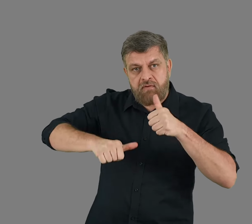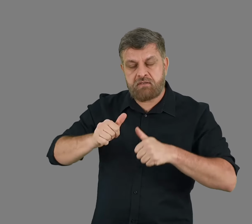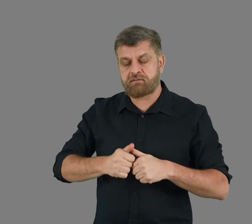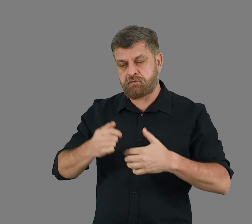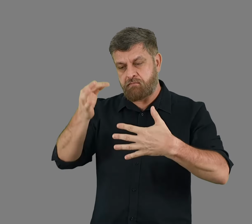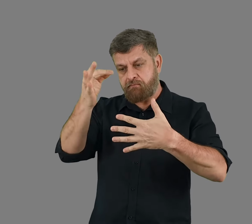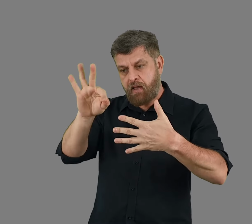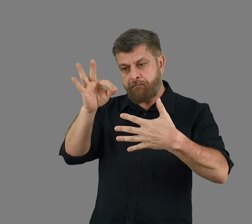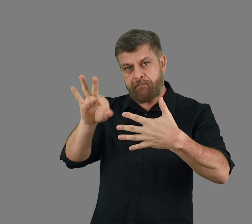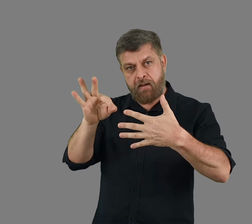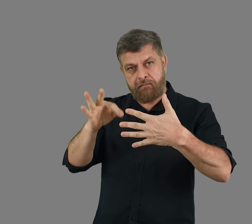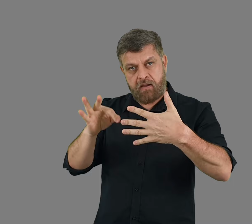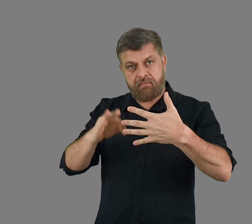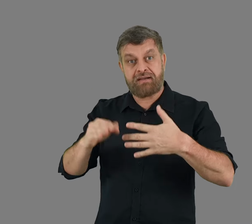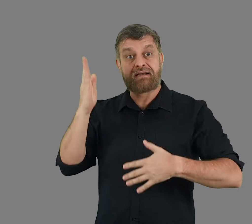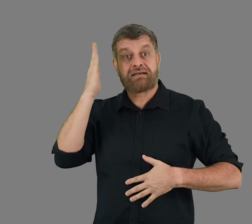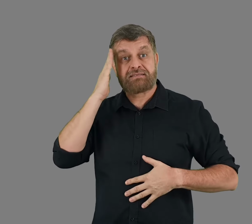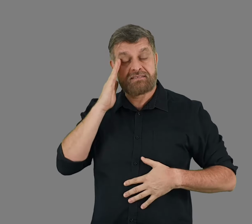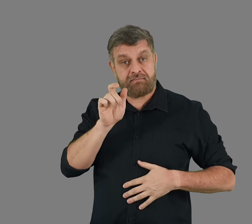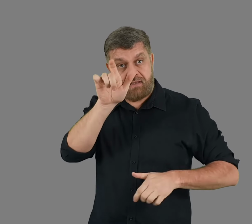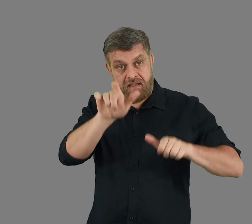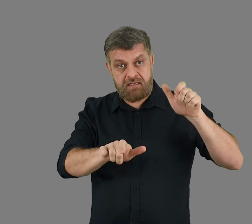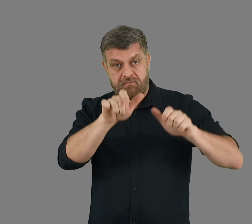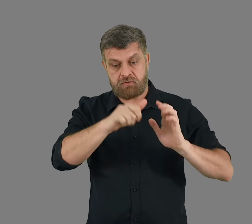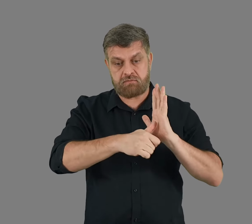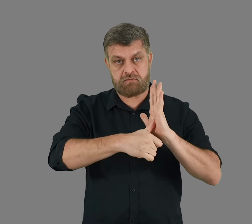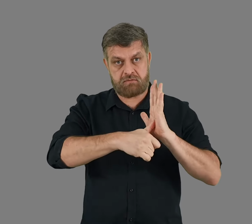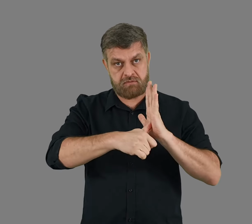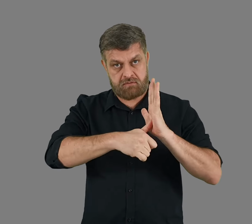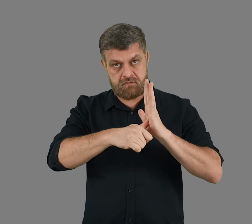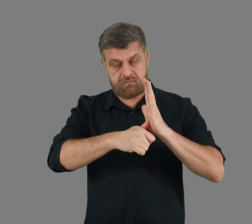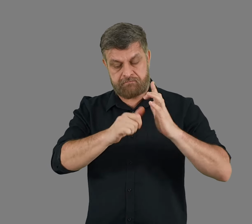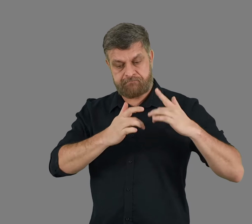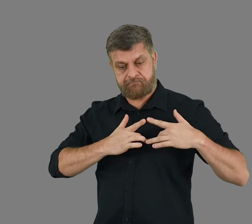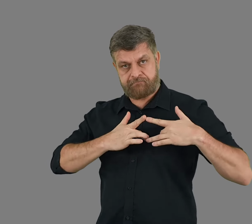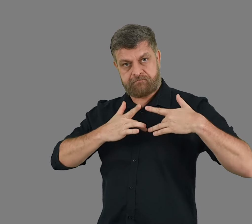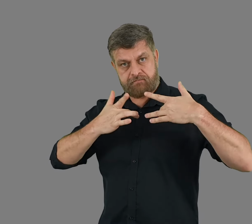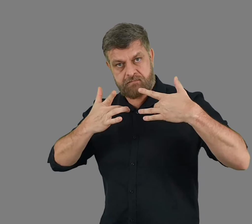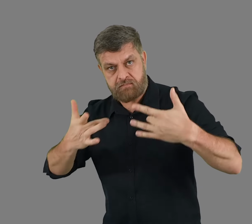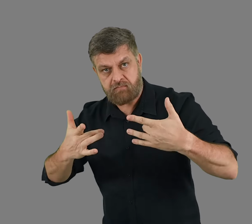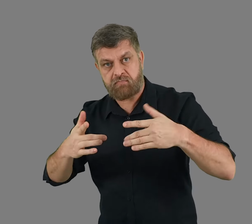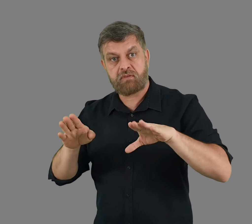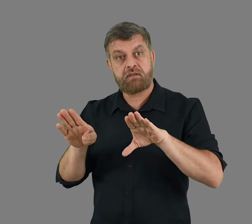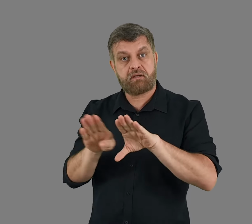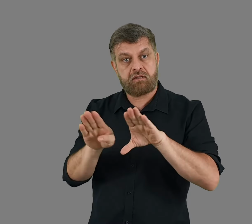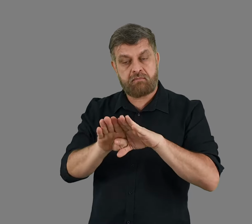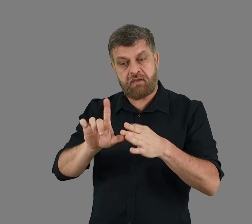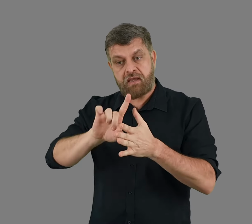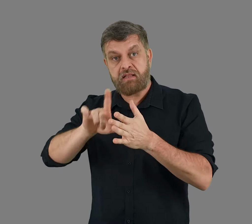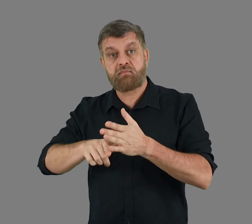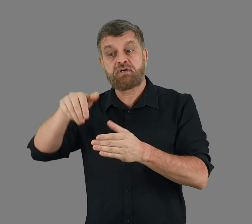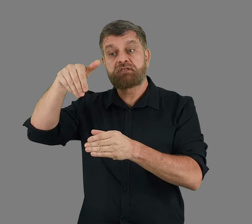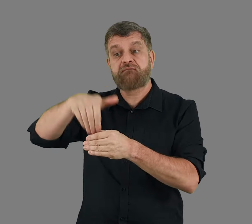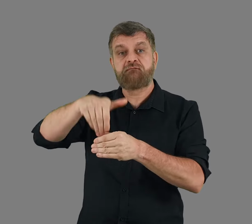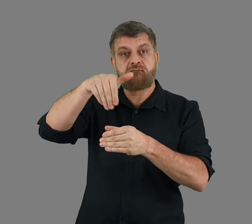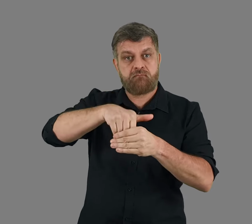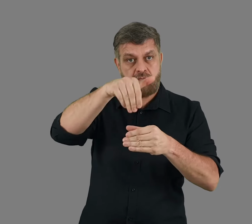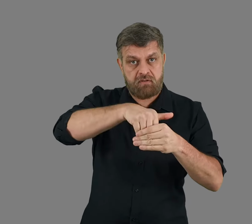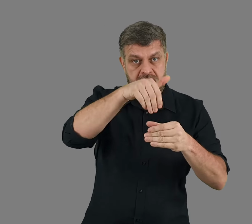da ação dos possíveis associados beneméritos e, posterior, votação de seus respectivos nomes